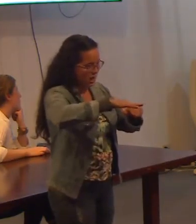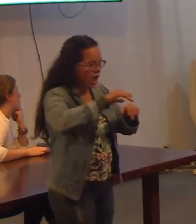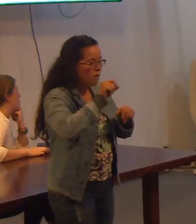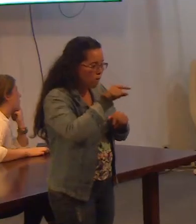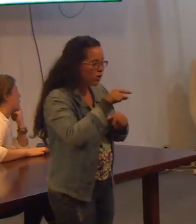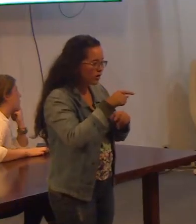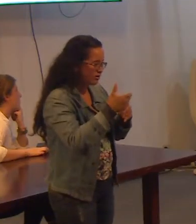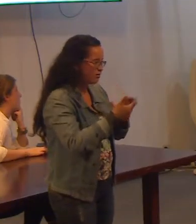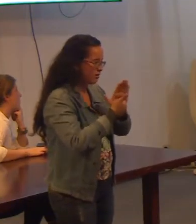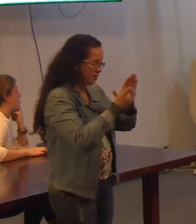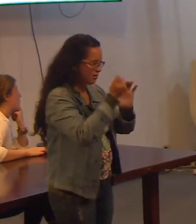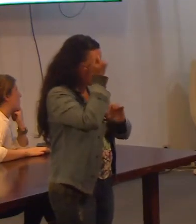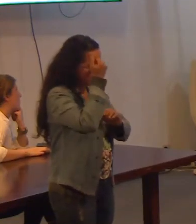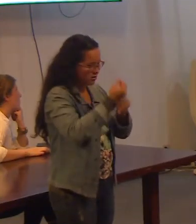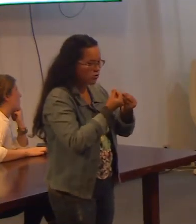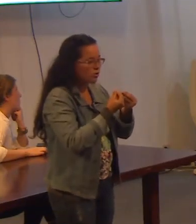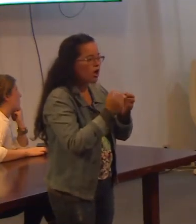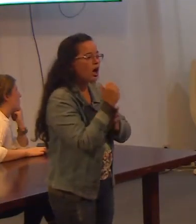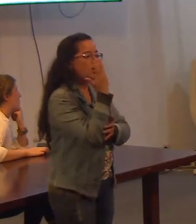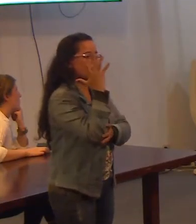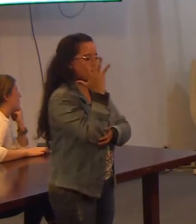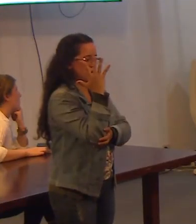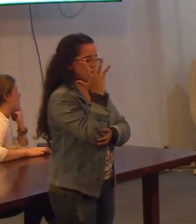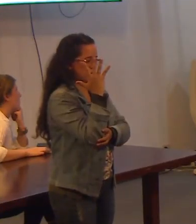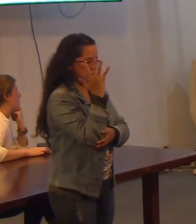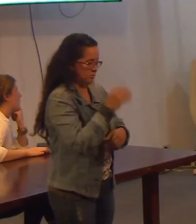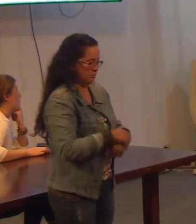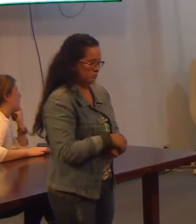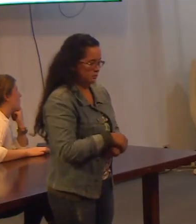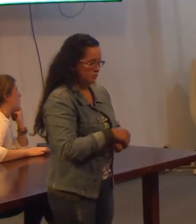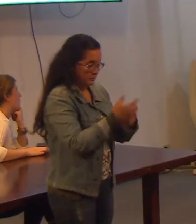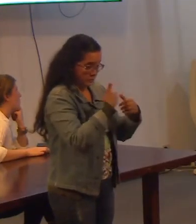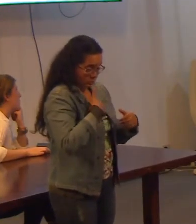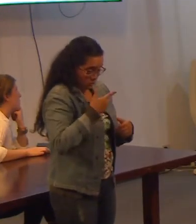árbol. Nosotros queríamos hacer